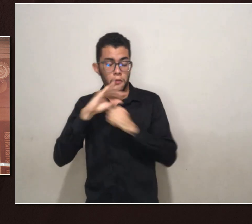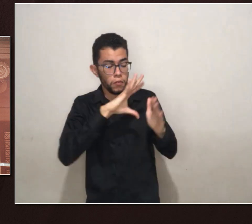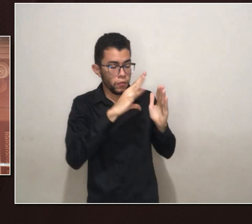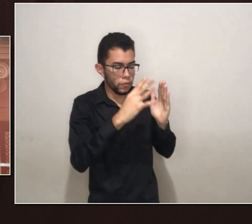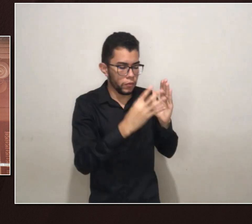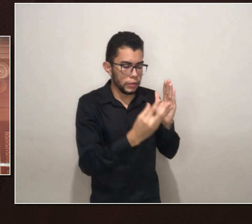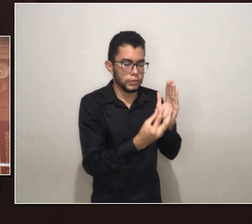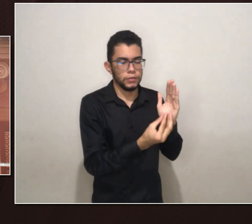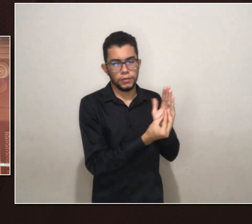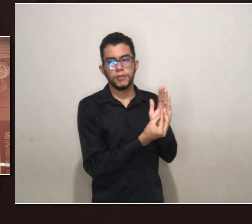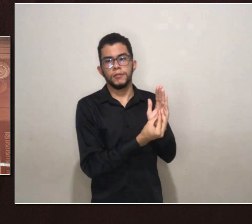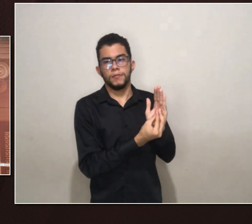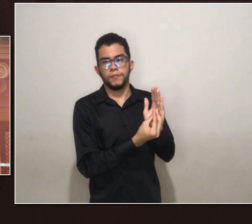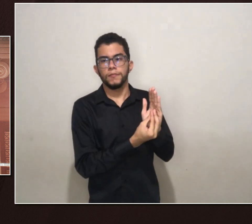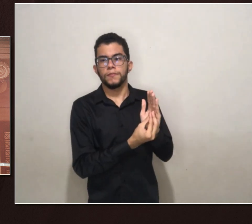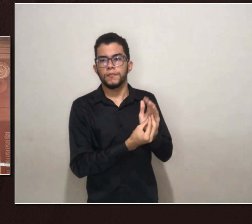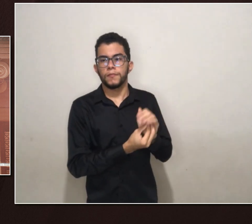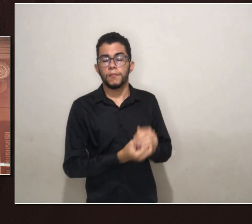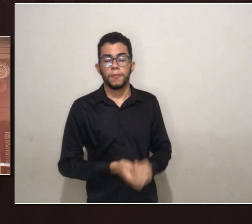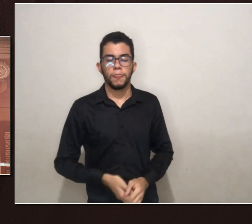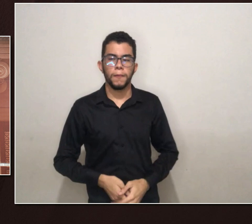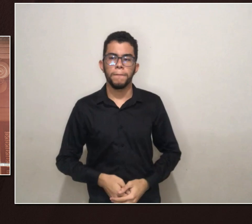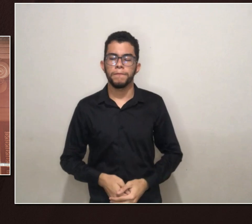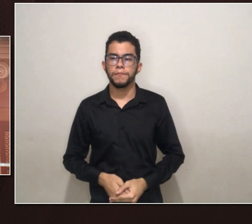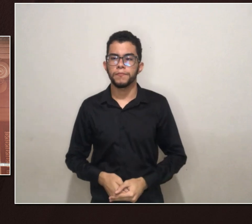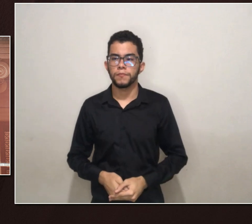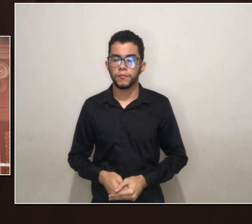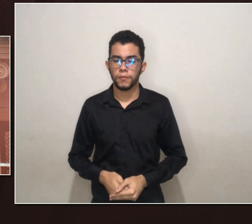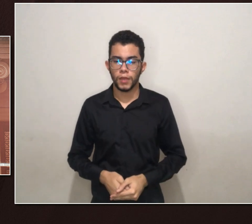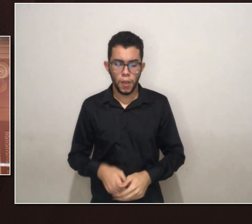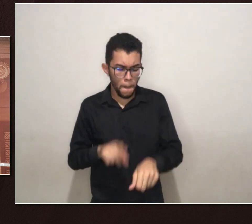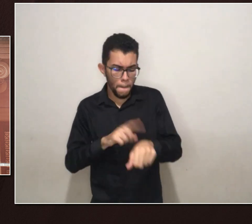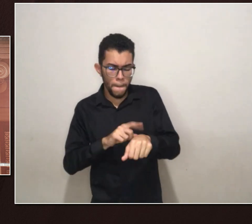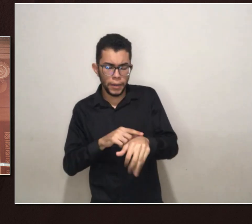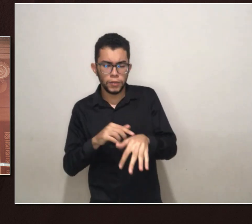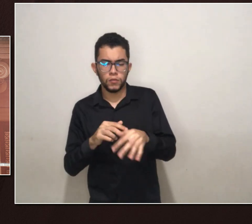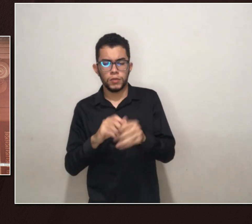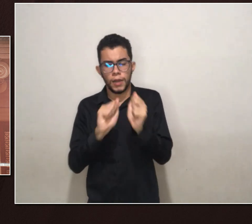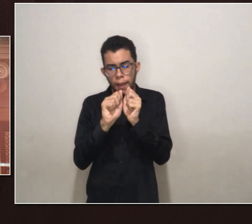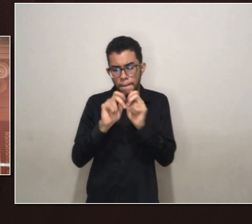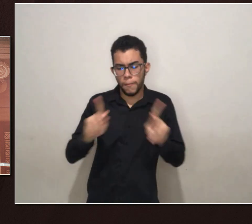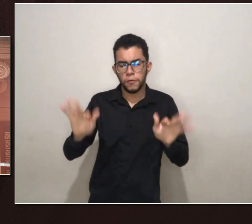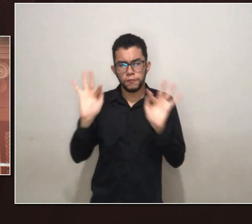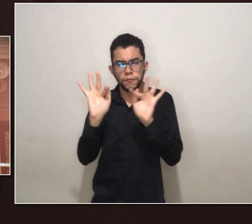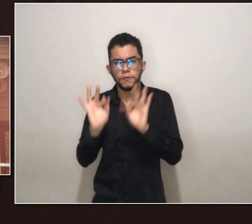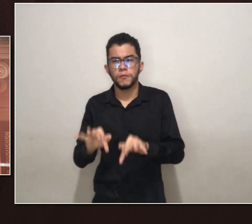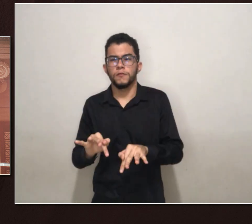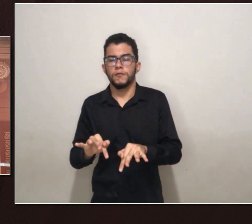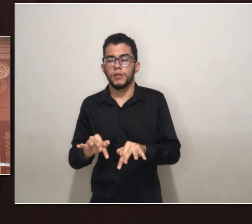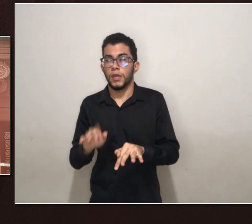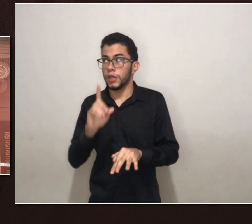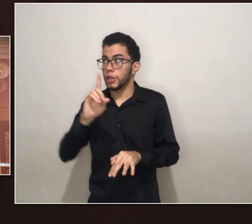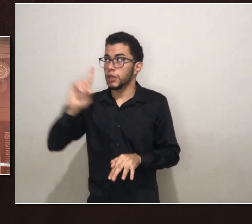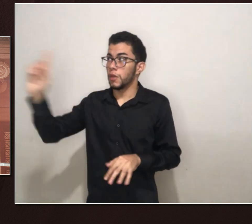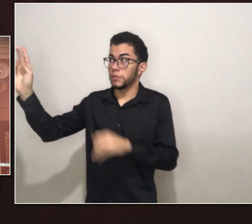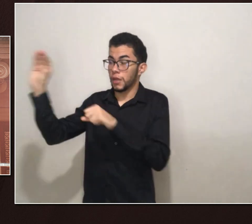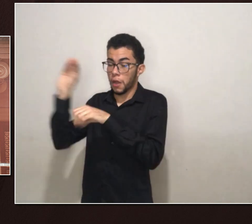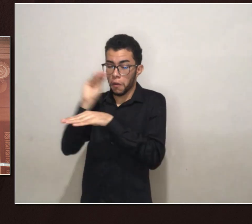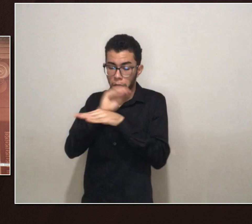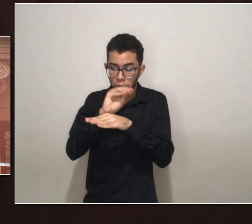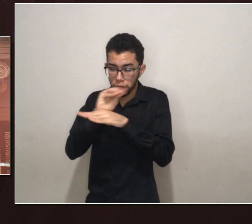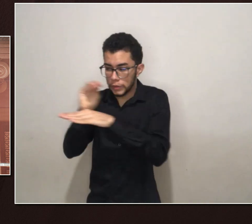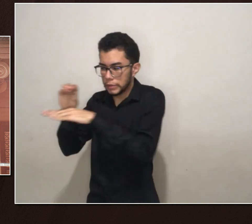nessa era final, era do Apocalipse. Ele é um filho, ele está vestido como um